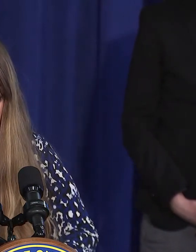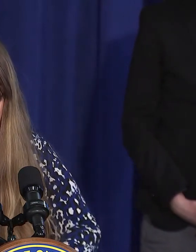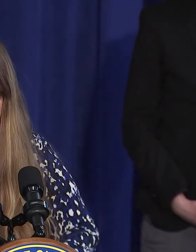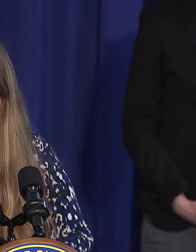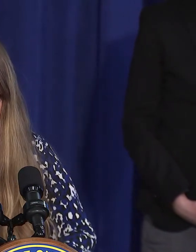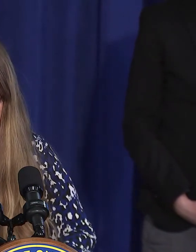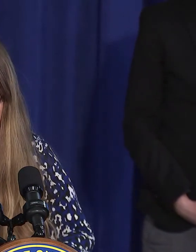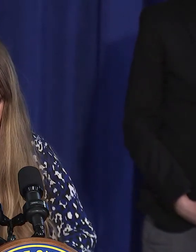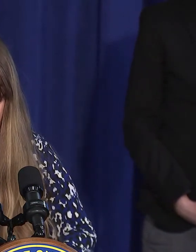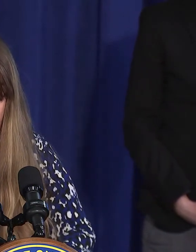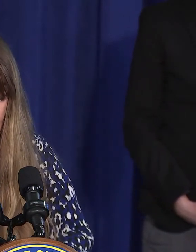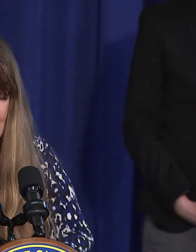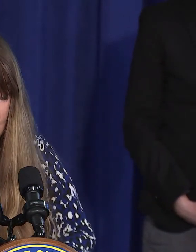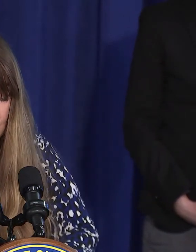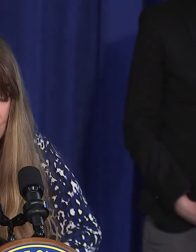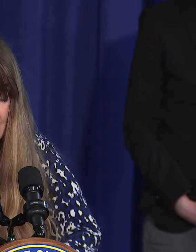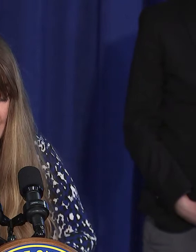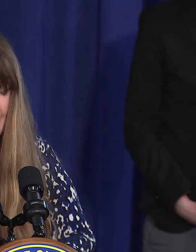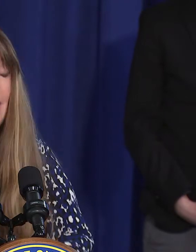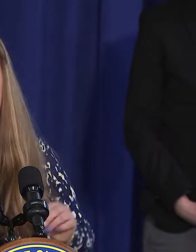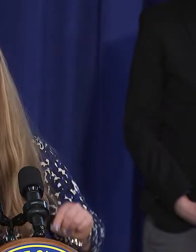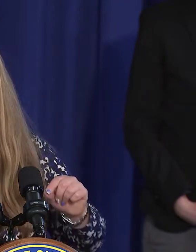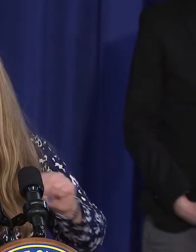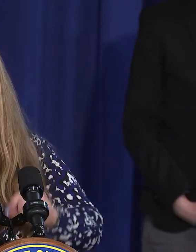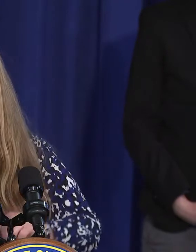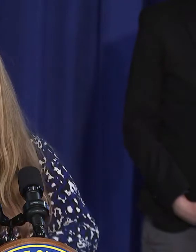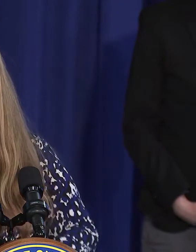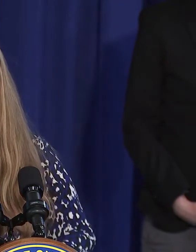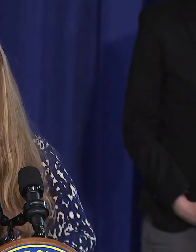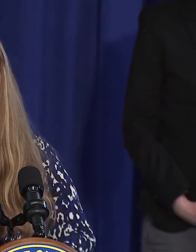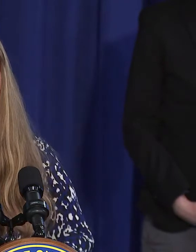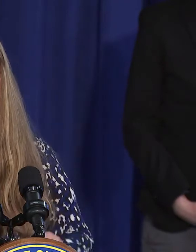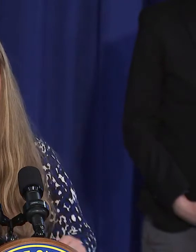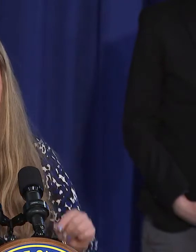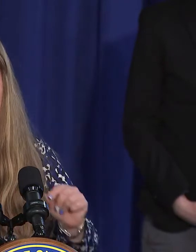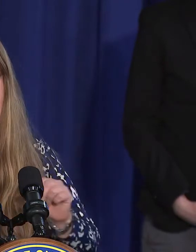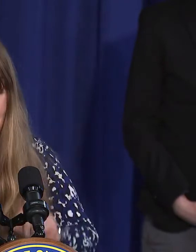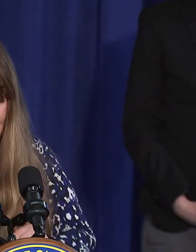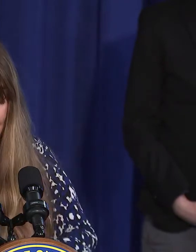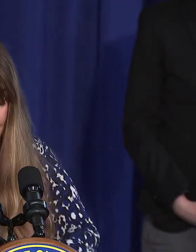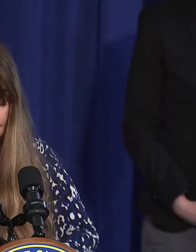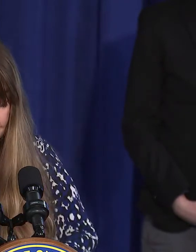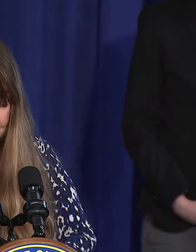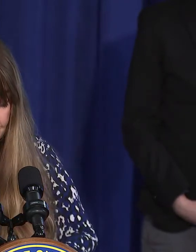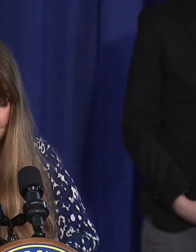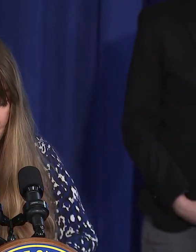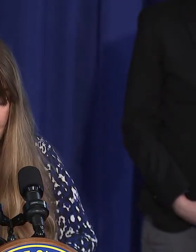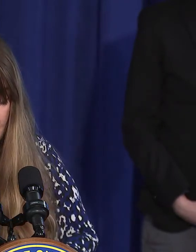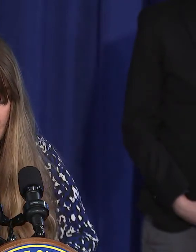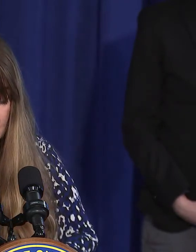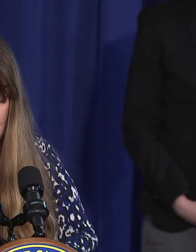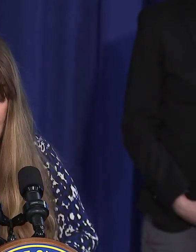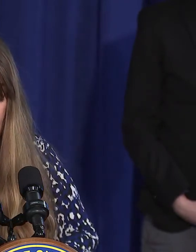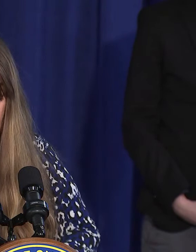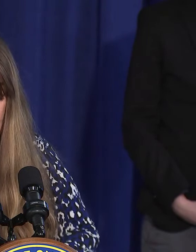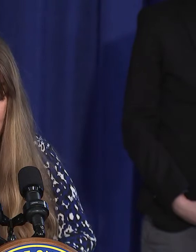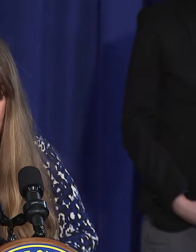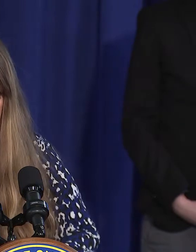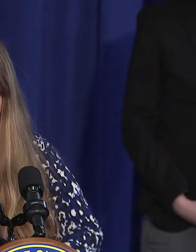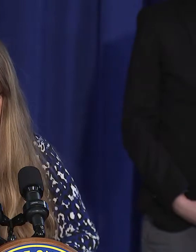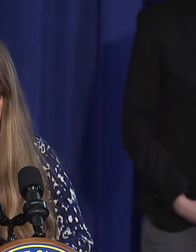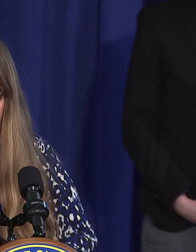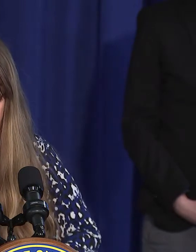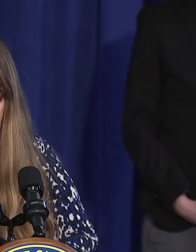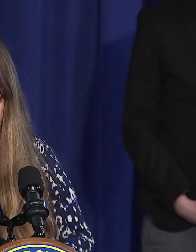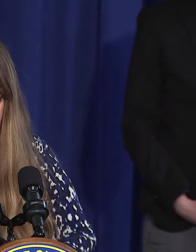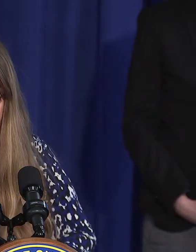manera. Actualmente todo el estado de Illinois se considera en bajo riesgo, lo pueden ver en verde. Los niveles comunitarios